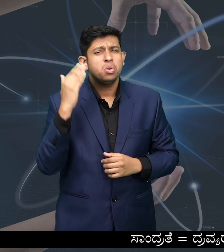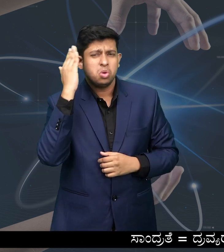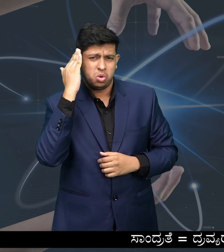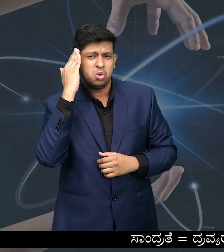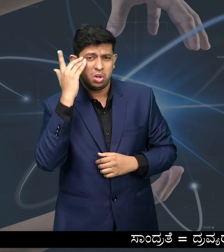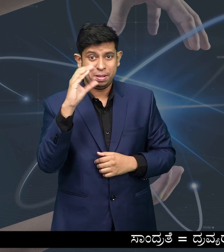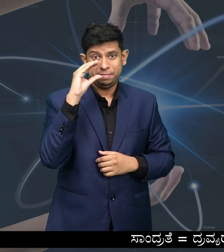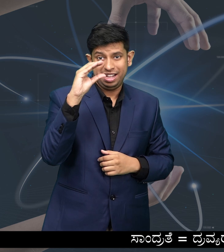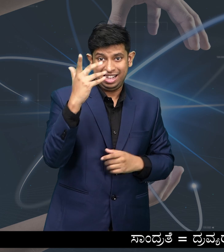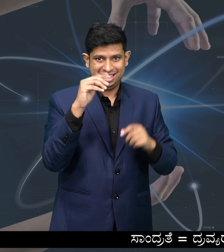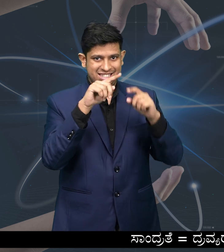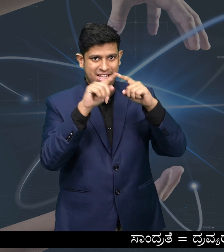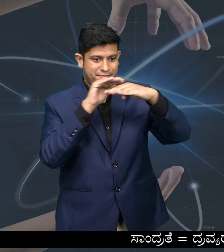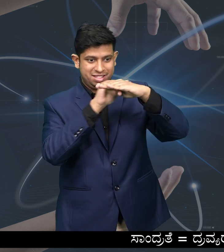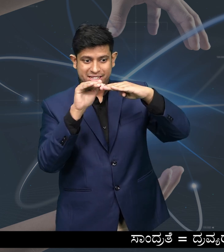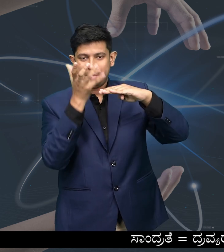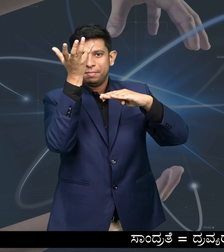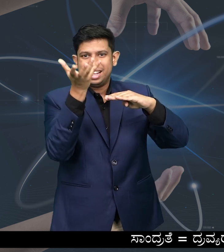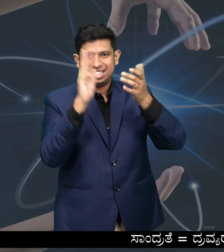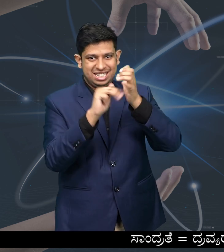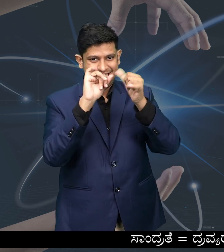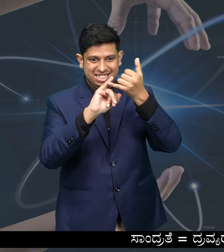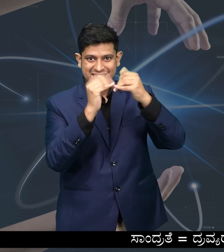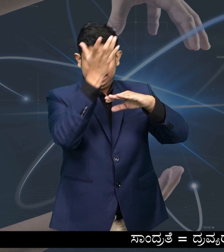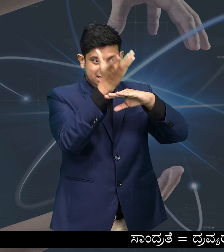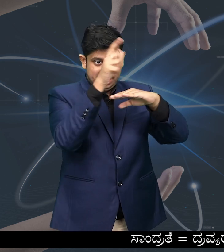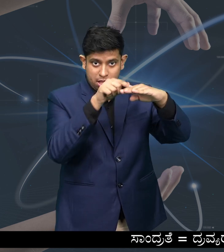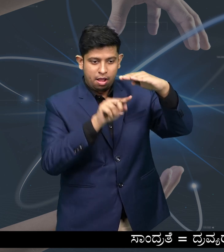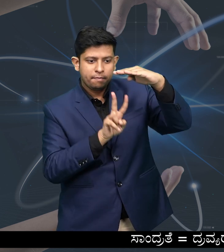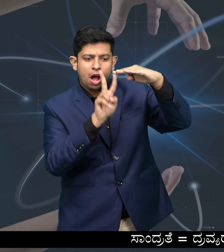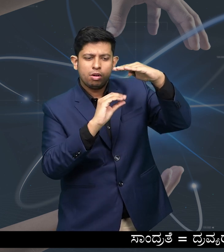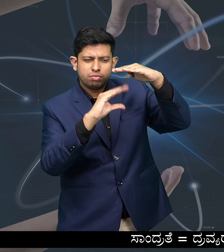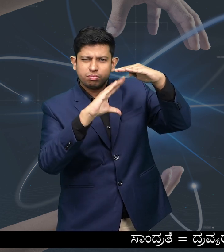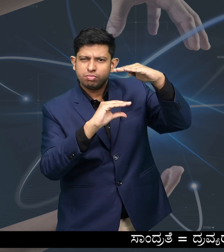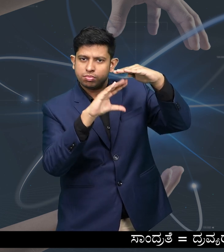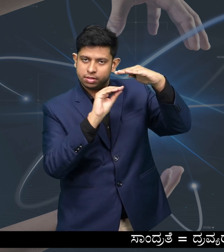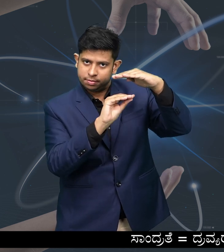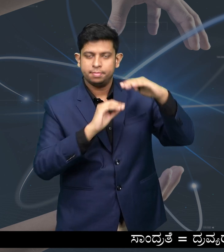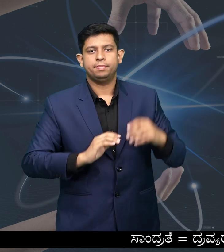ಸಾಂದ್ರತೆ ಈಸ್ ಈಕ್ವಲ್ ಟು ದ್ರವ್ಯರಾಶಿ ಅಥವಾ ಪರಿಮಾಣ ಎಂದು ನಮಗೆ ತಿಳಿದಿದೆ.